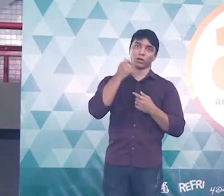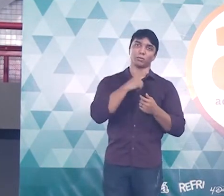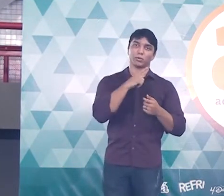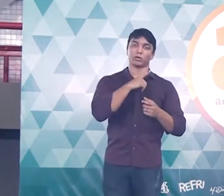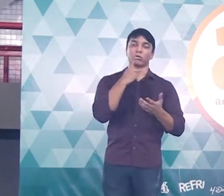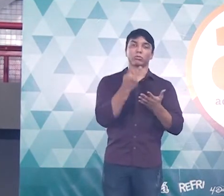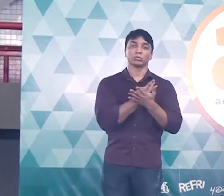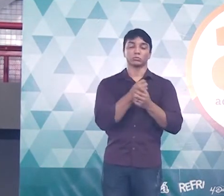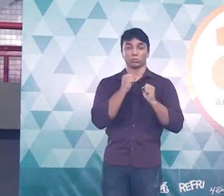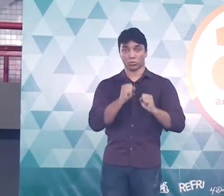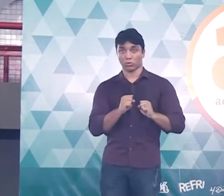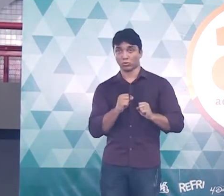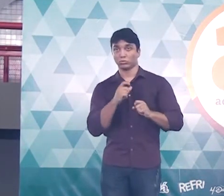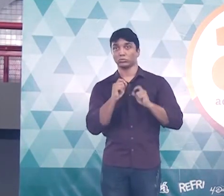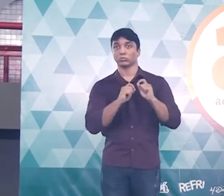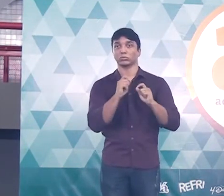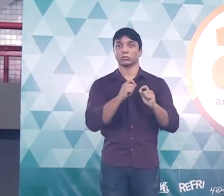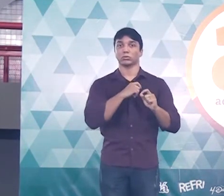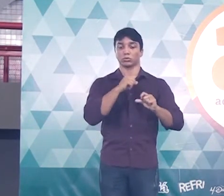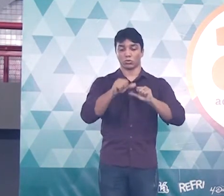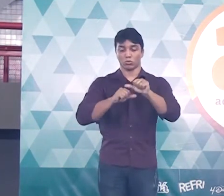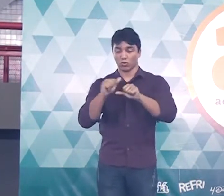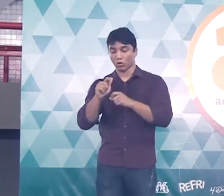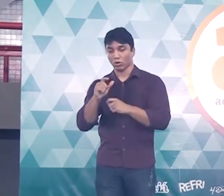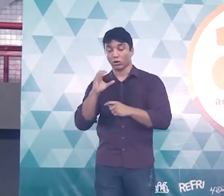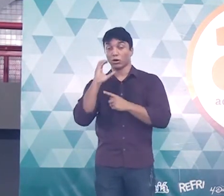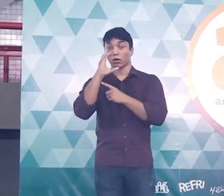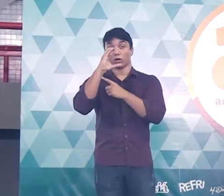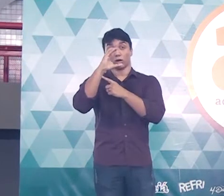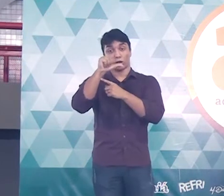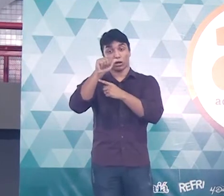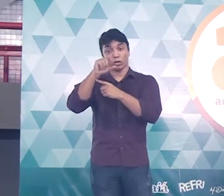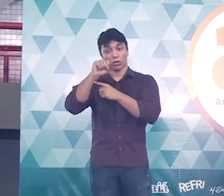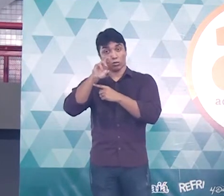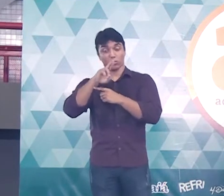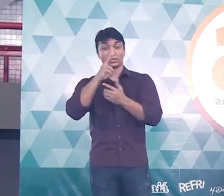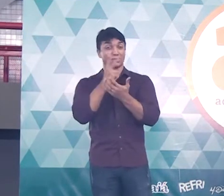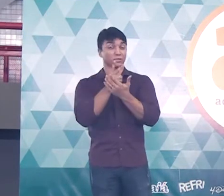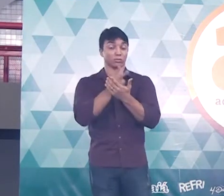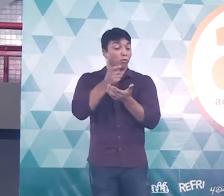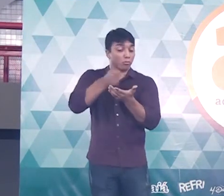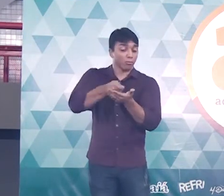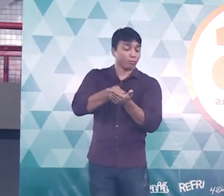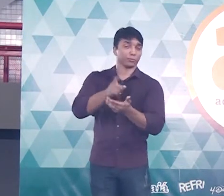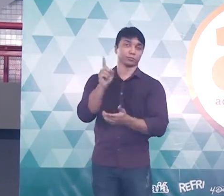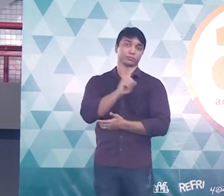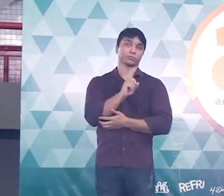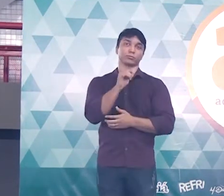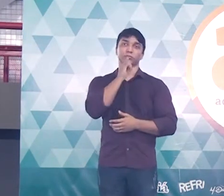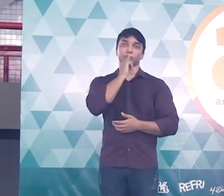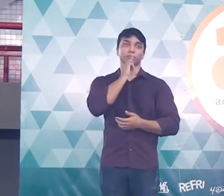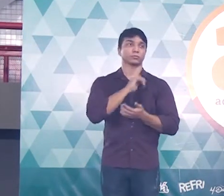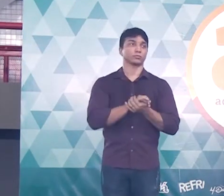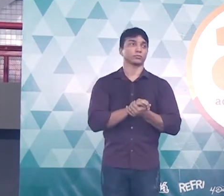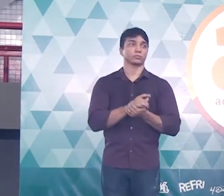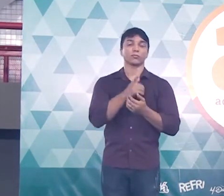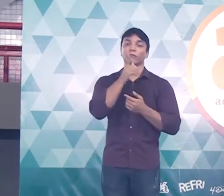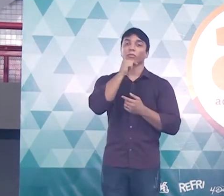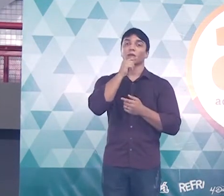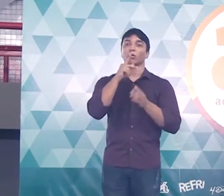fase ela pode vir com uma troca de calor, mas nem sempre isso acontece. Por exemplo, a água